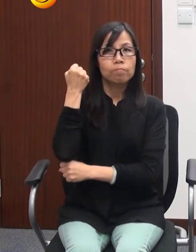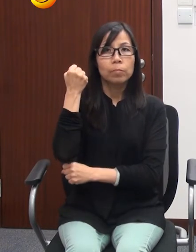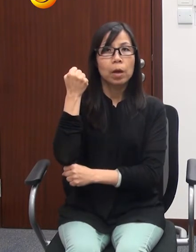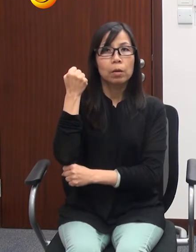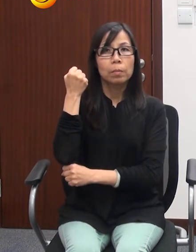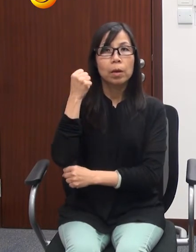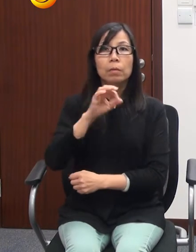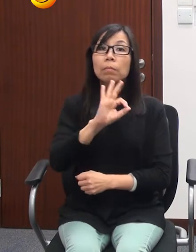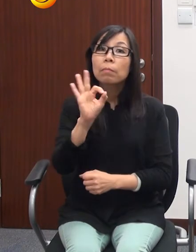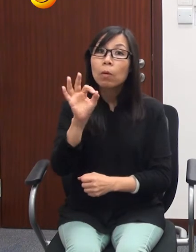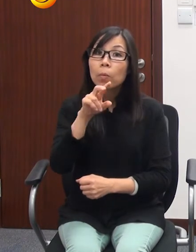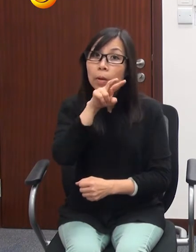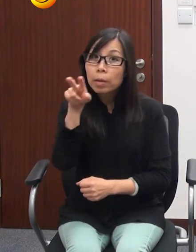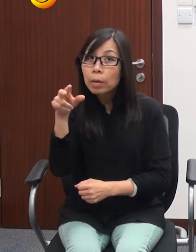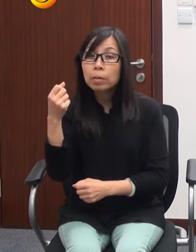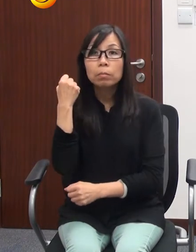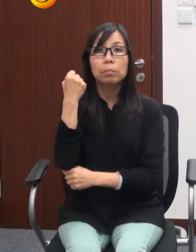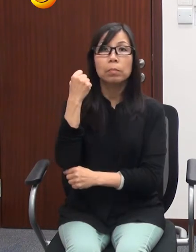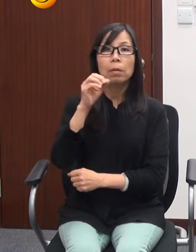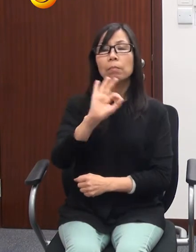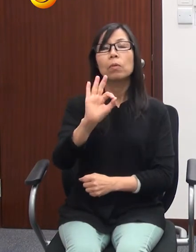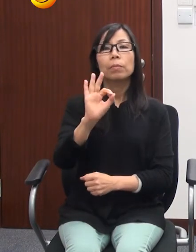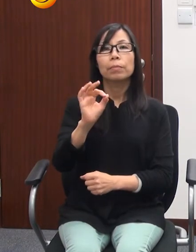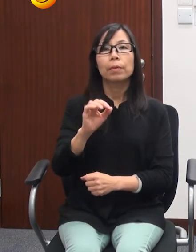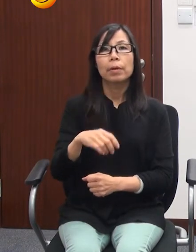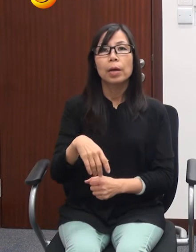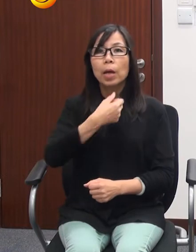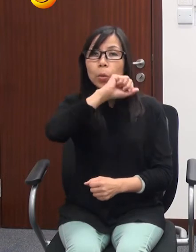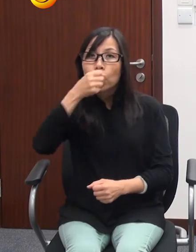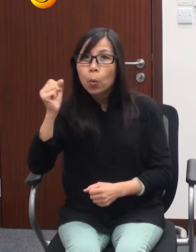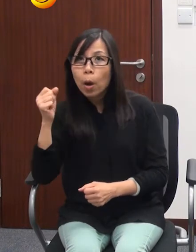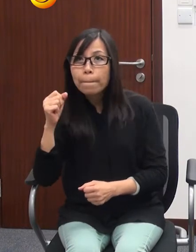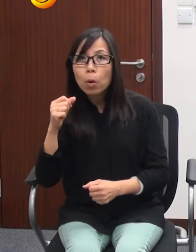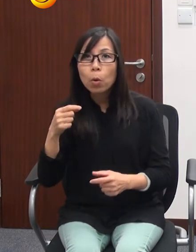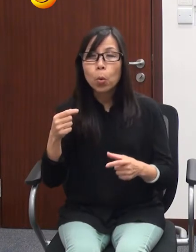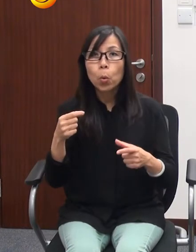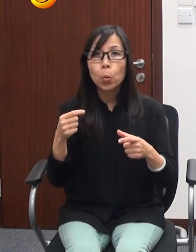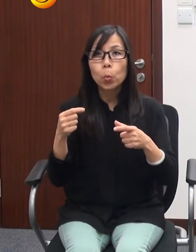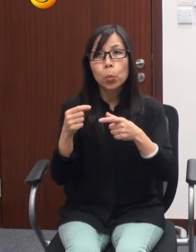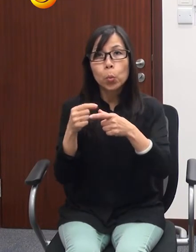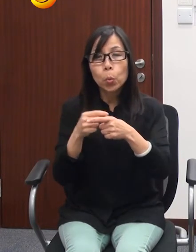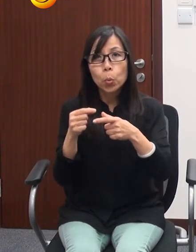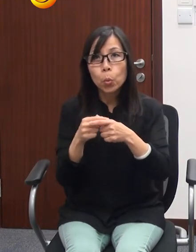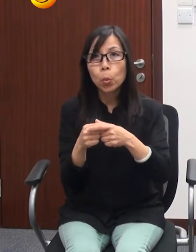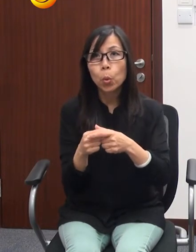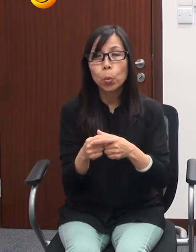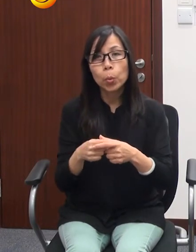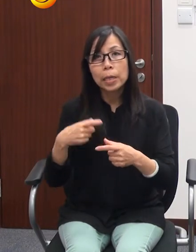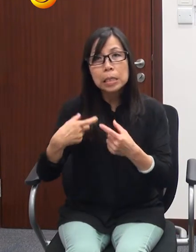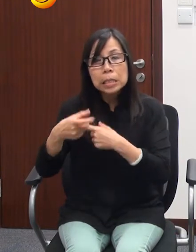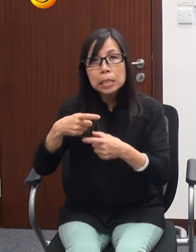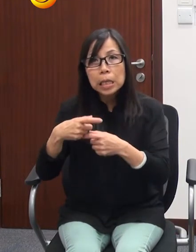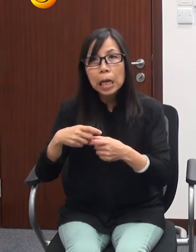家我哋有4000個，在台灣是沒有共產黨的黨委領導的，如果有黨委領導或者他哋做一些刺